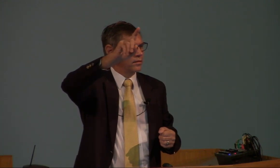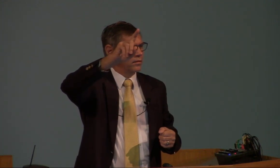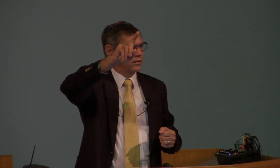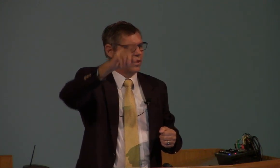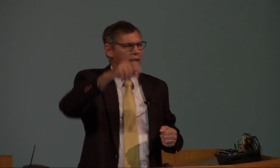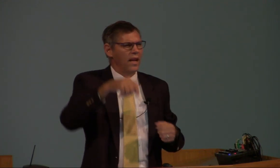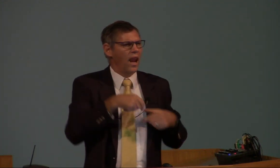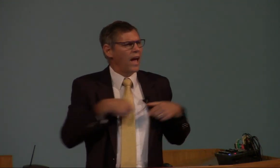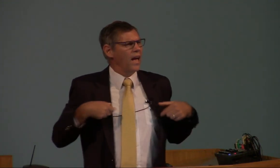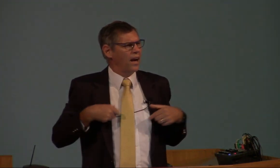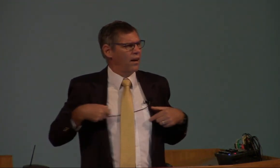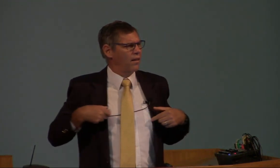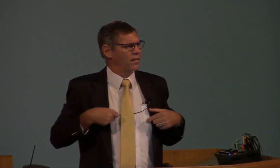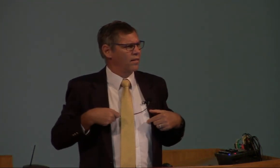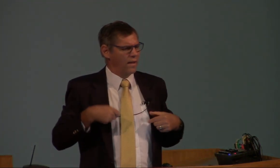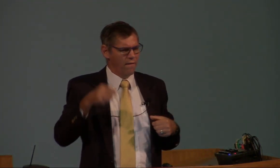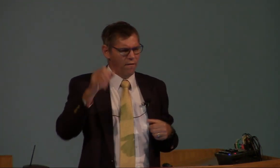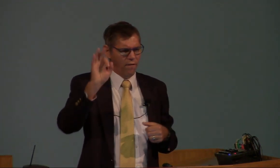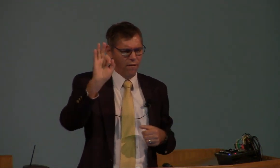na die leier, die